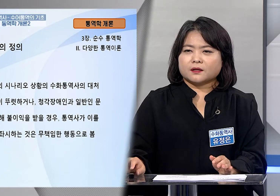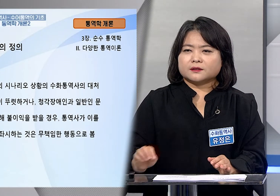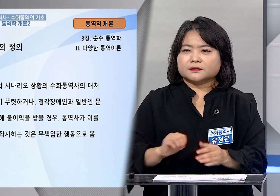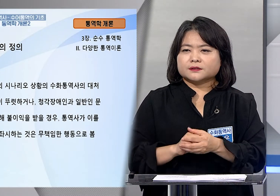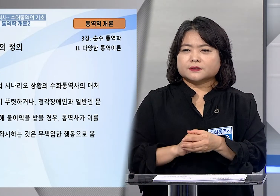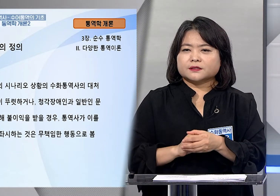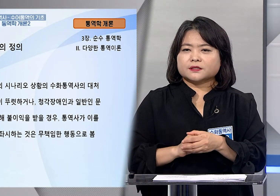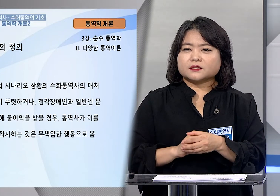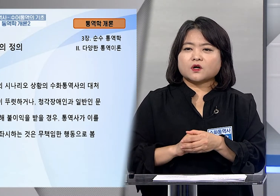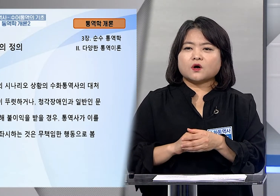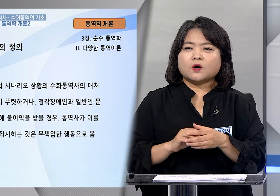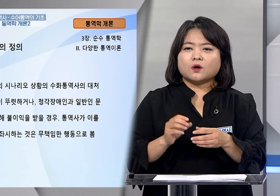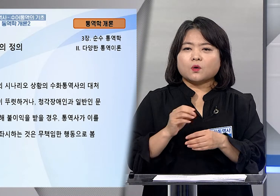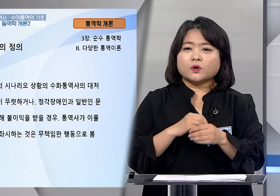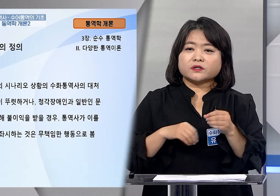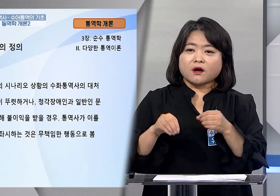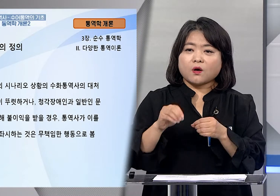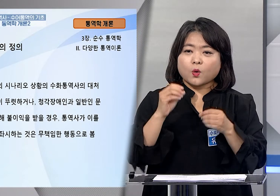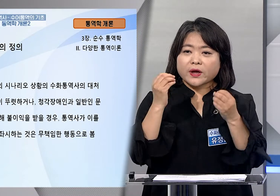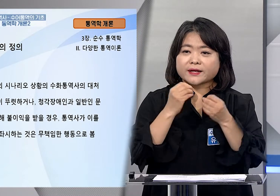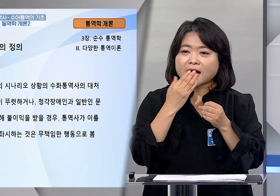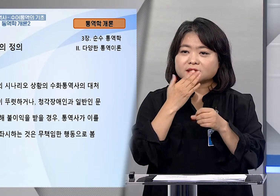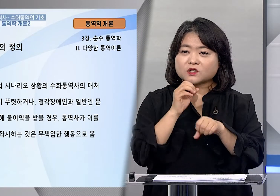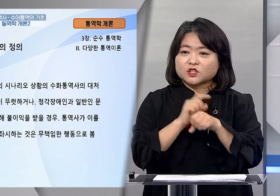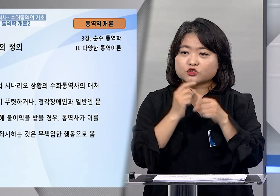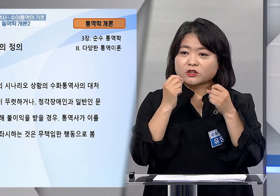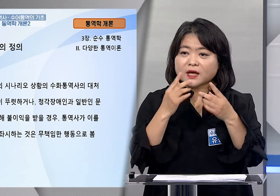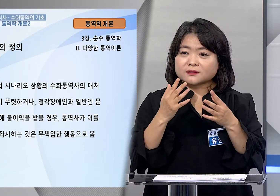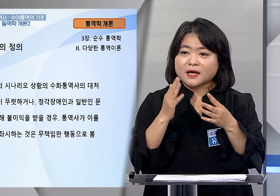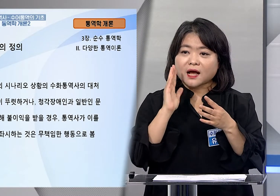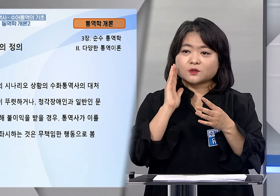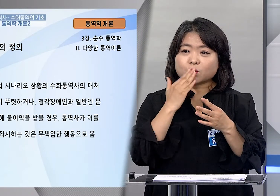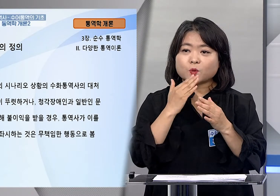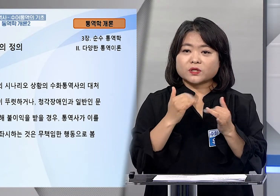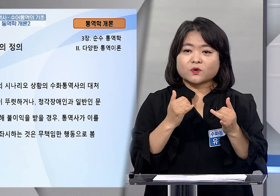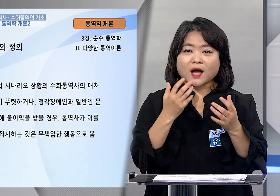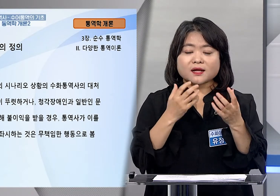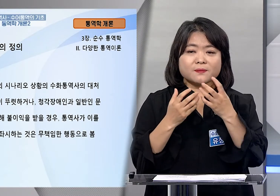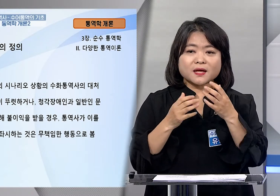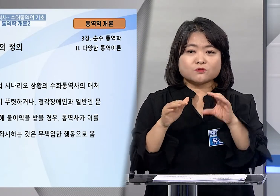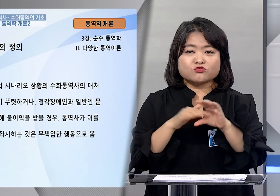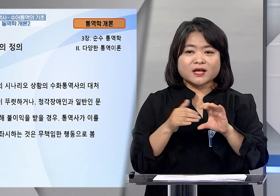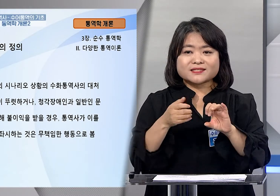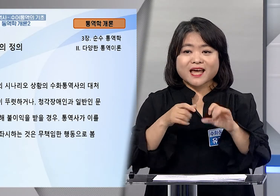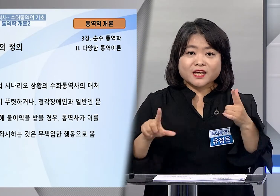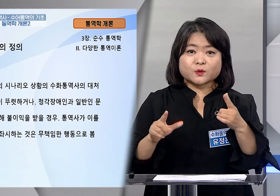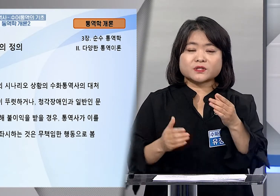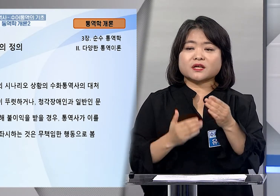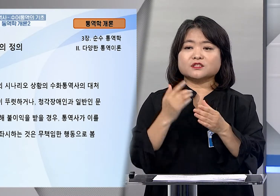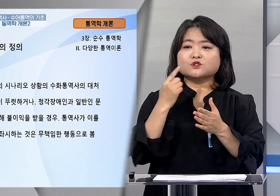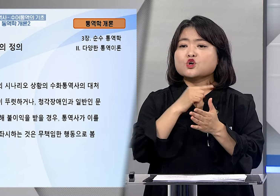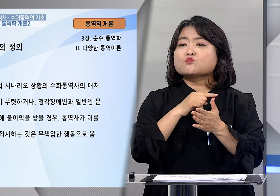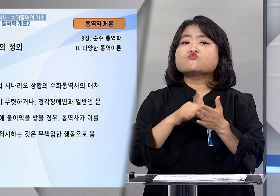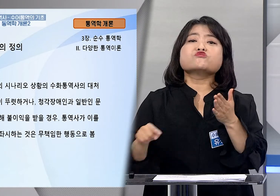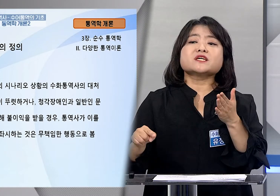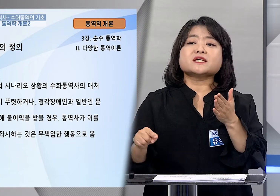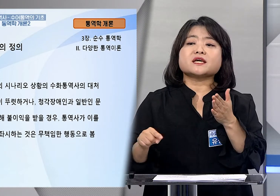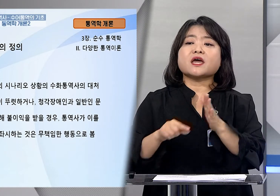그래서 오히려 오해의 가능성이 뚜렷하거나 또 농인과 일반인 문화 차이로 생기는 불이익의